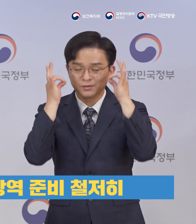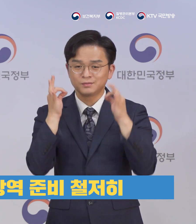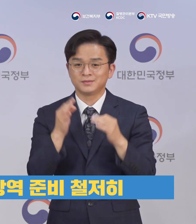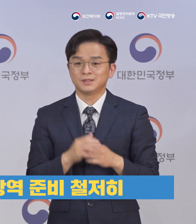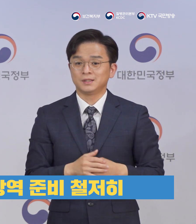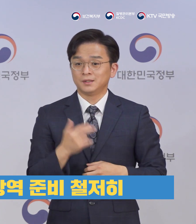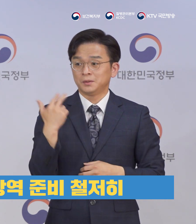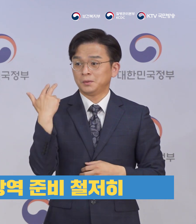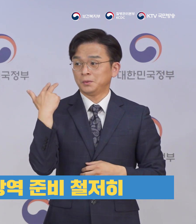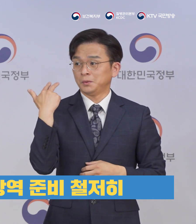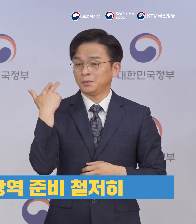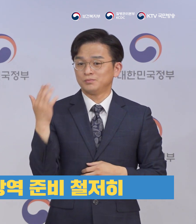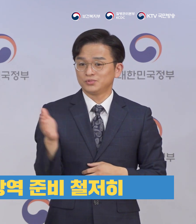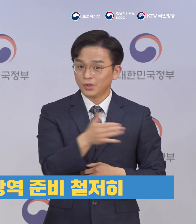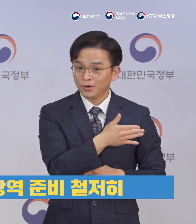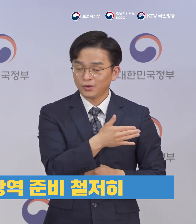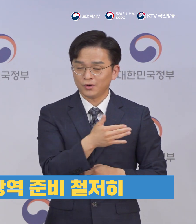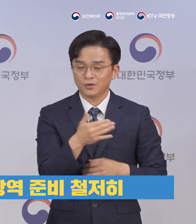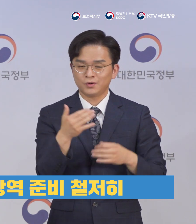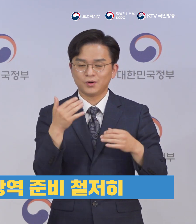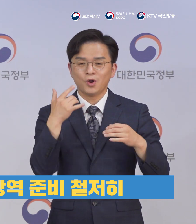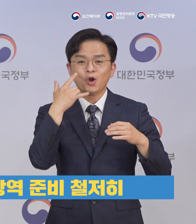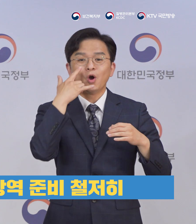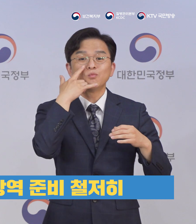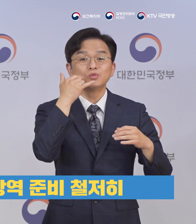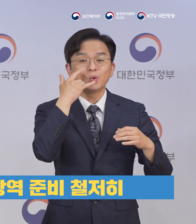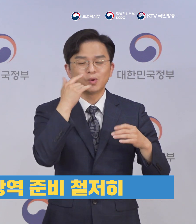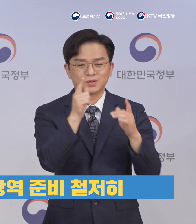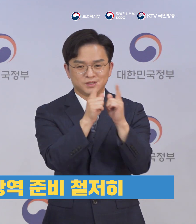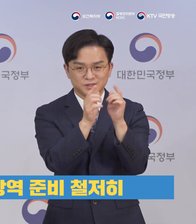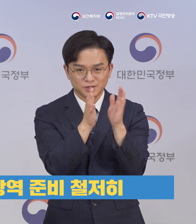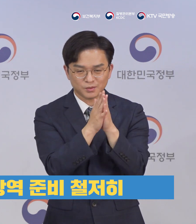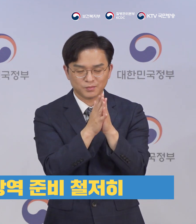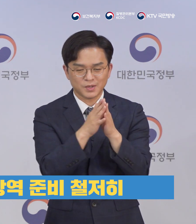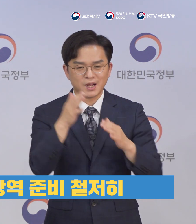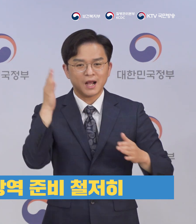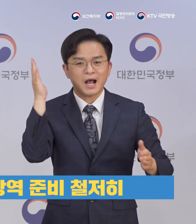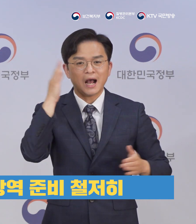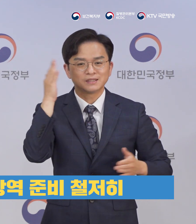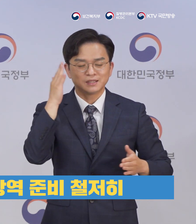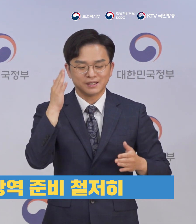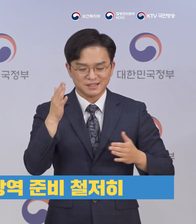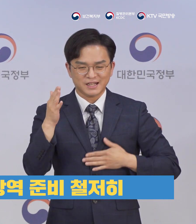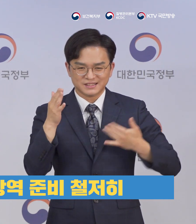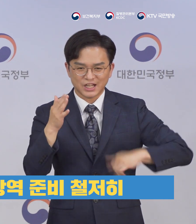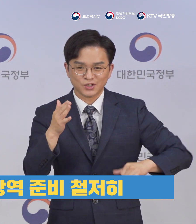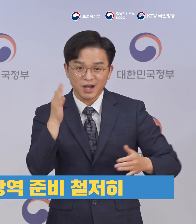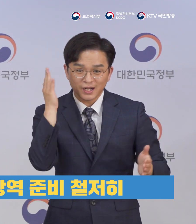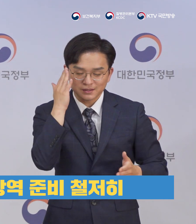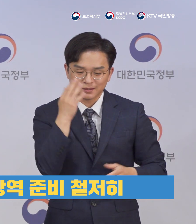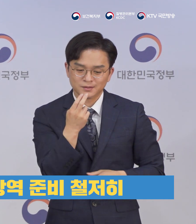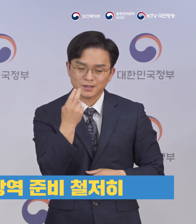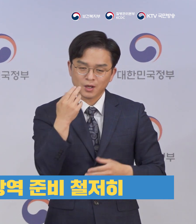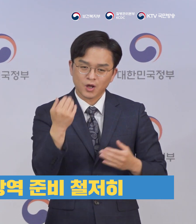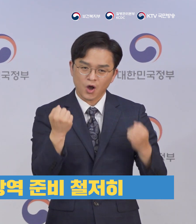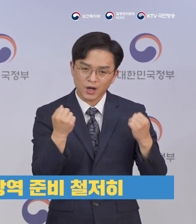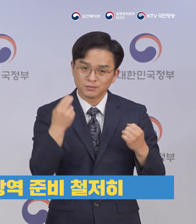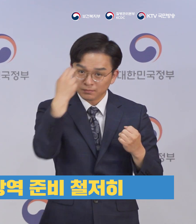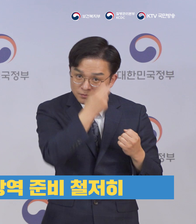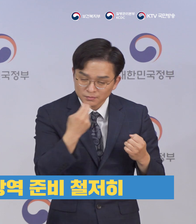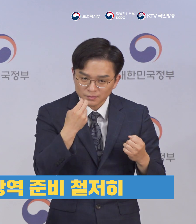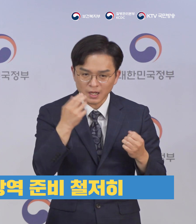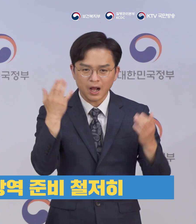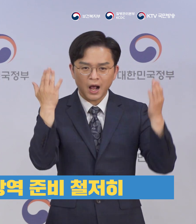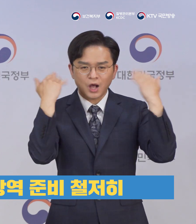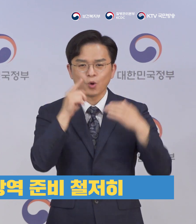것입니다. 이미 등교 일주일 전부터 매일 가정에서 건강 상태를 온라인으로 체크하고